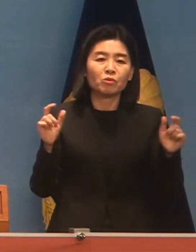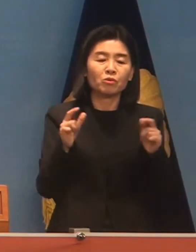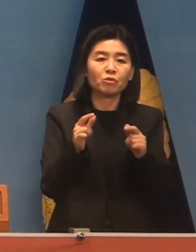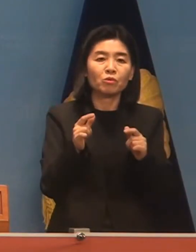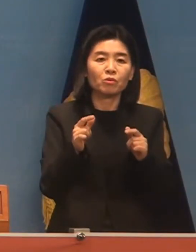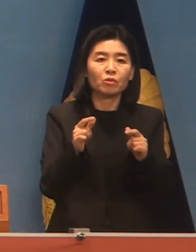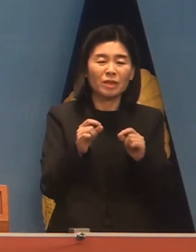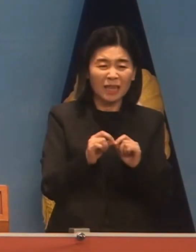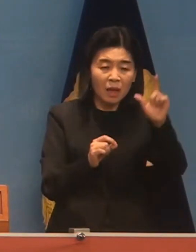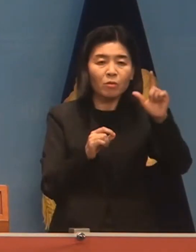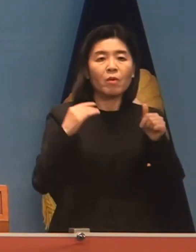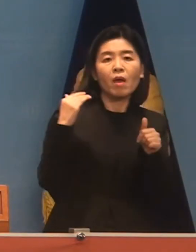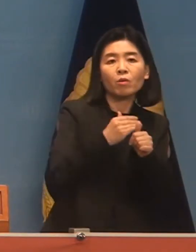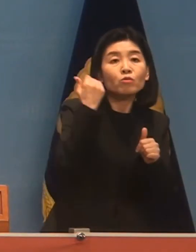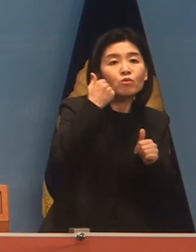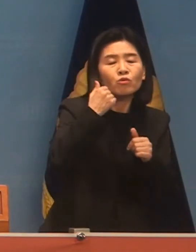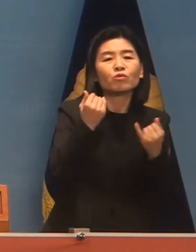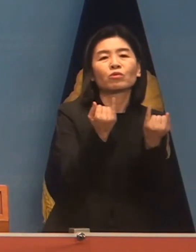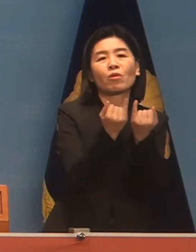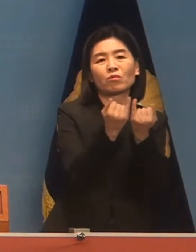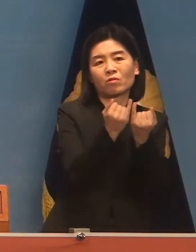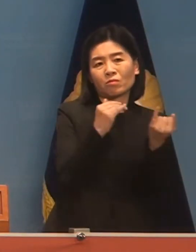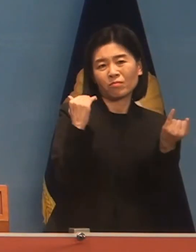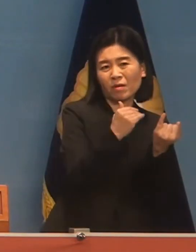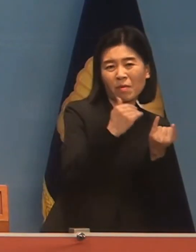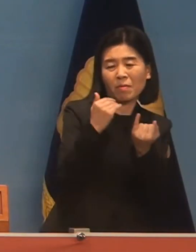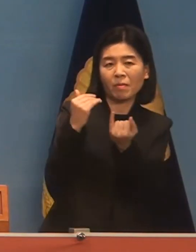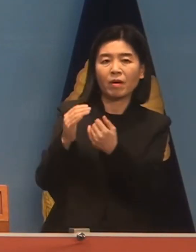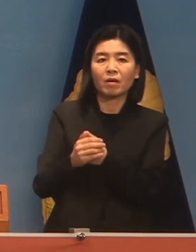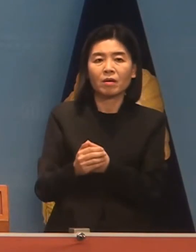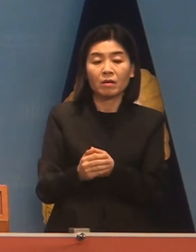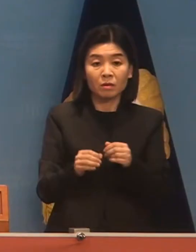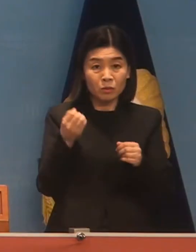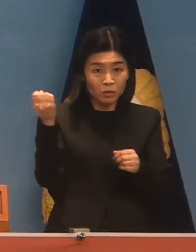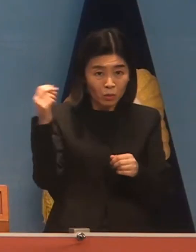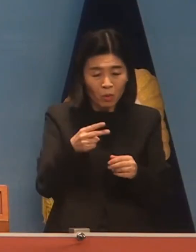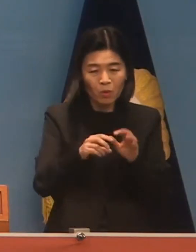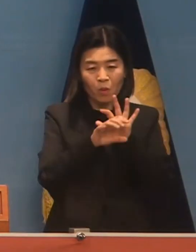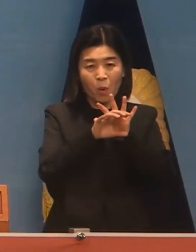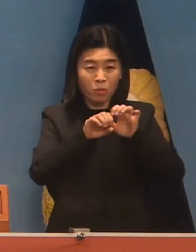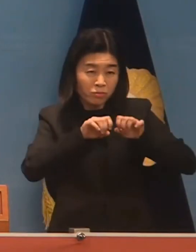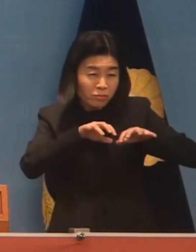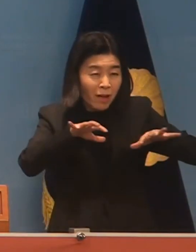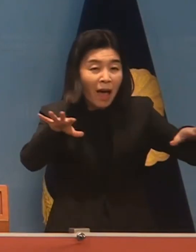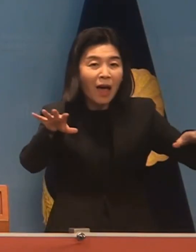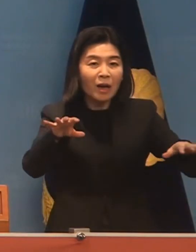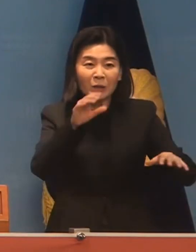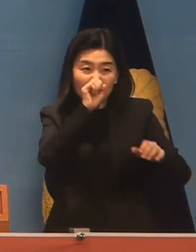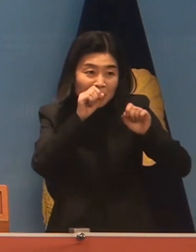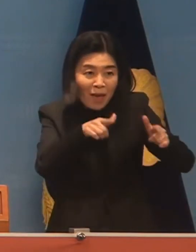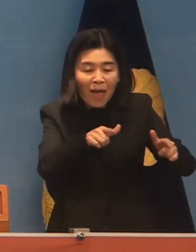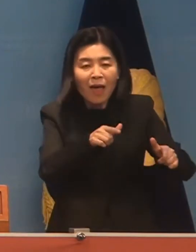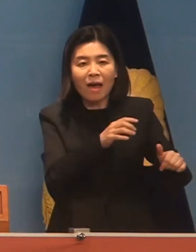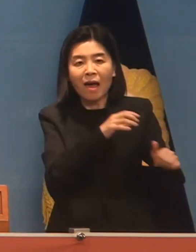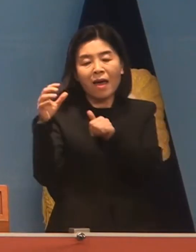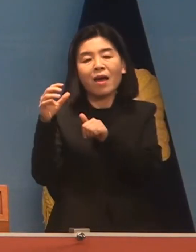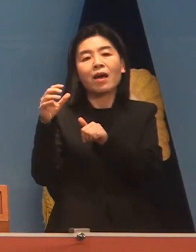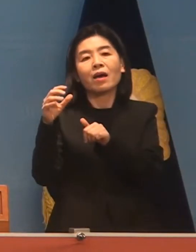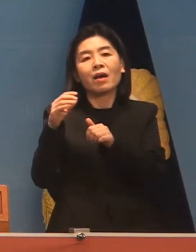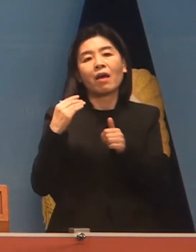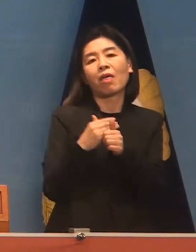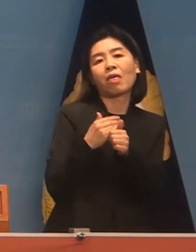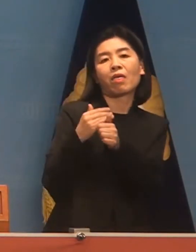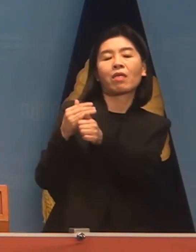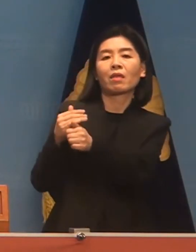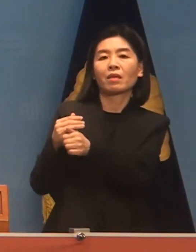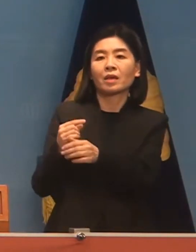위주로만입니다. 마찬가지로 코로나19 전 세계적 재난이 세종호텔은 더 없는 해고의 기회였습니다. 이번에는